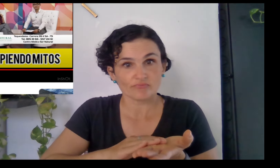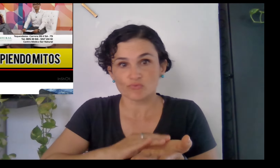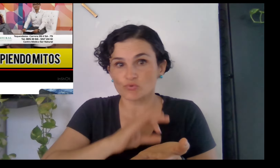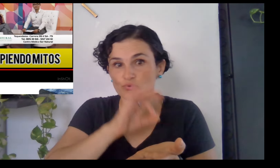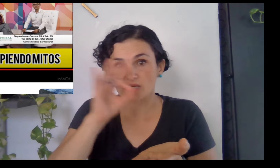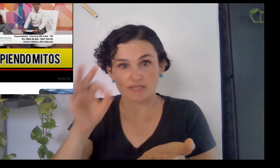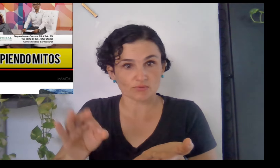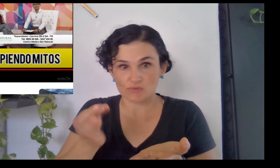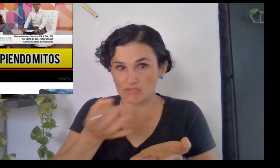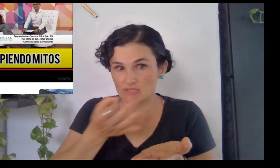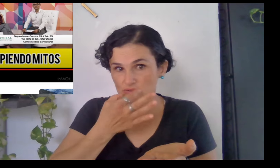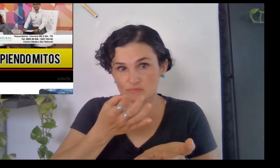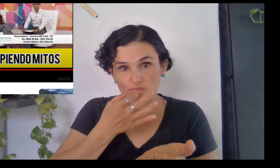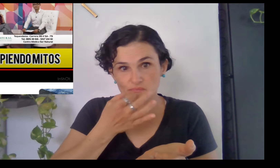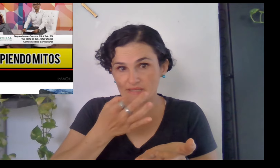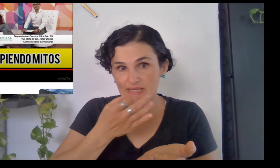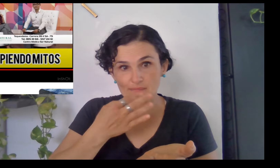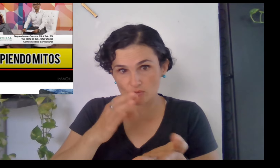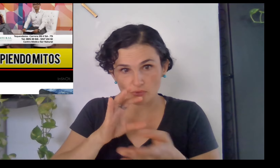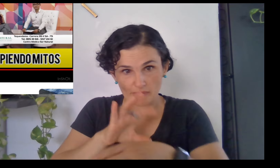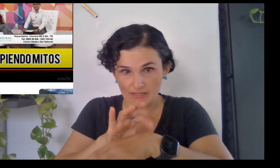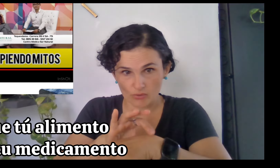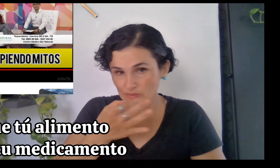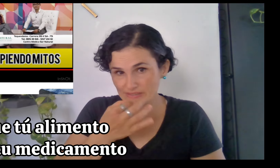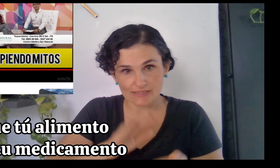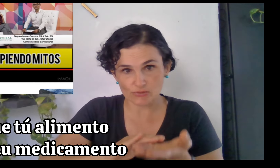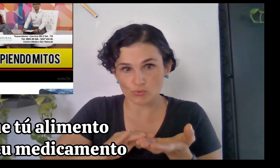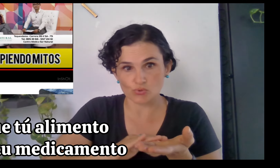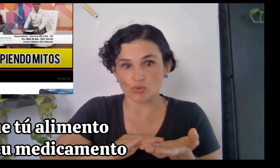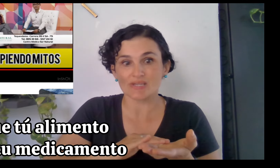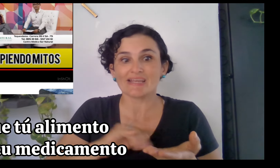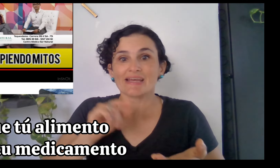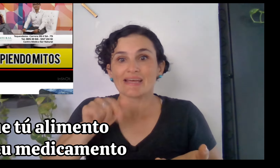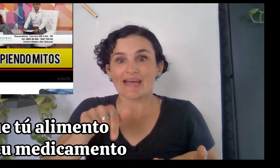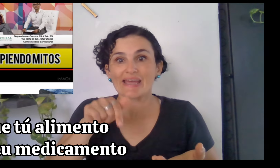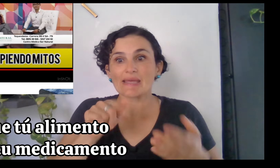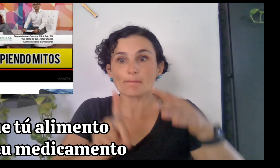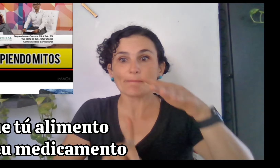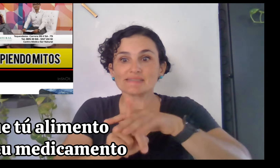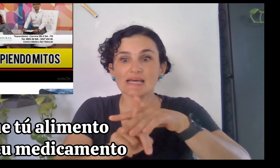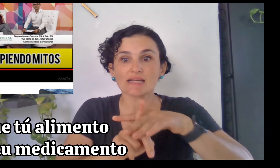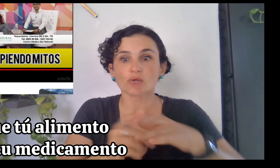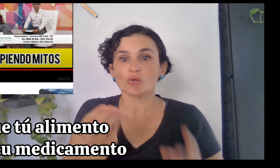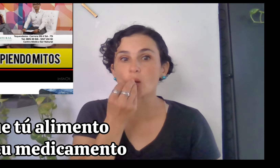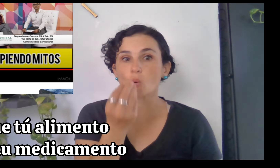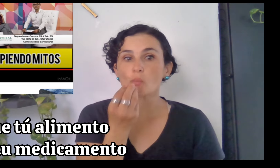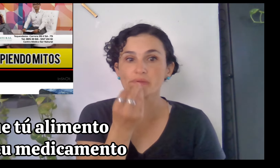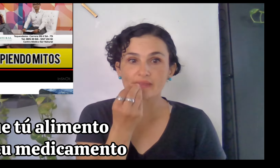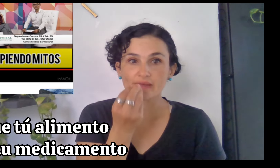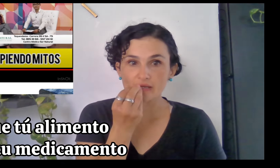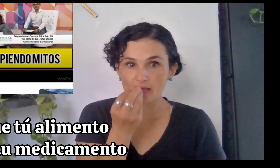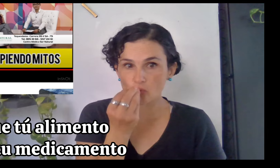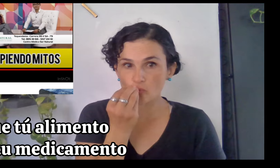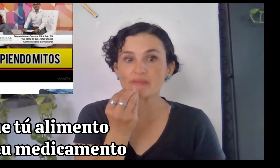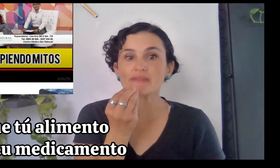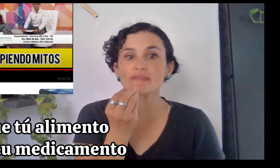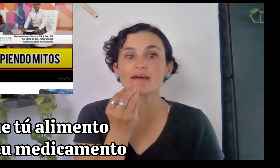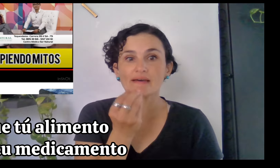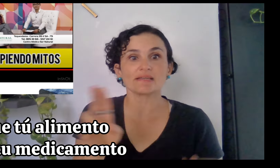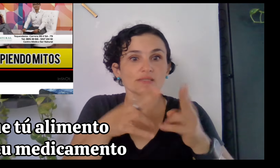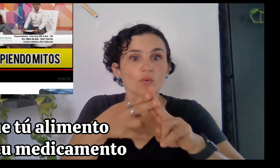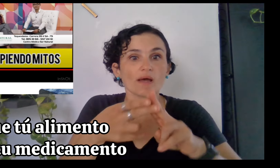Nunca. Un medicamento médico no es la solución. Hay que empezar con la comida. La comida es igual